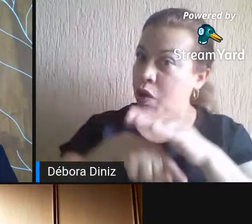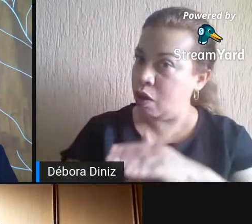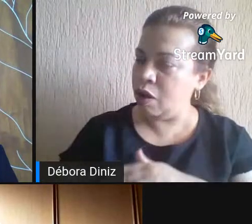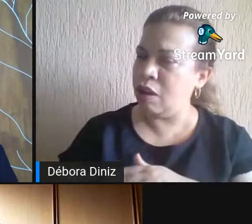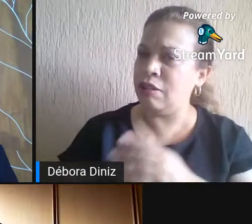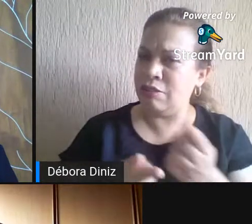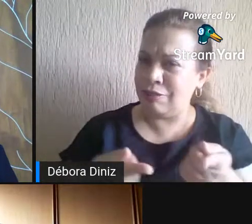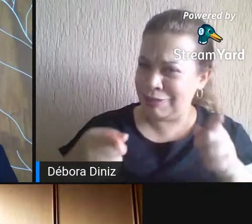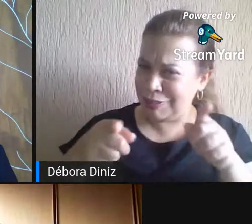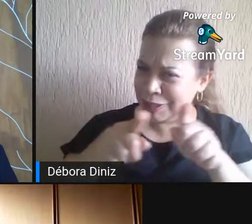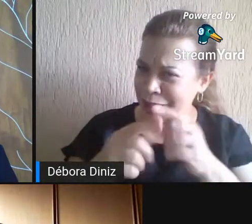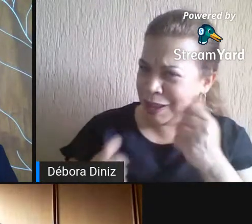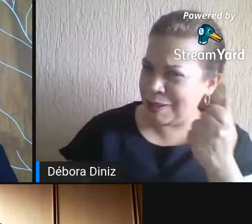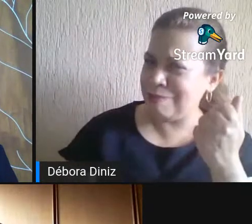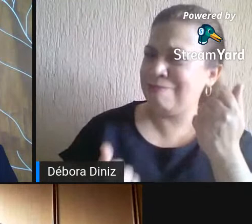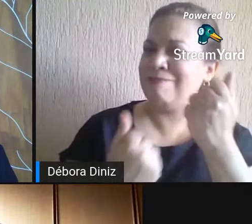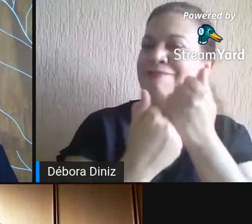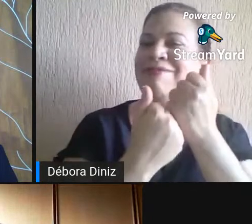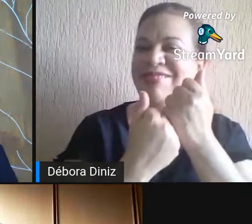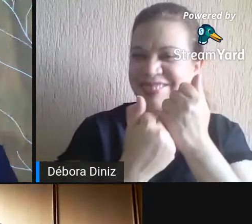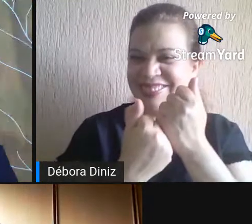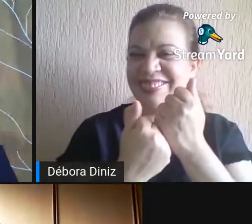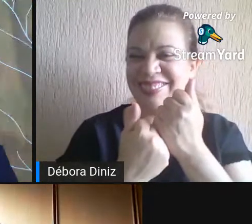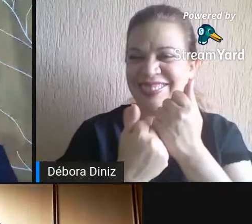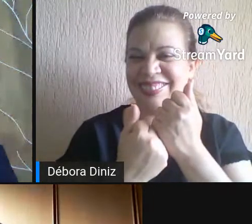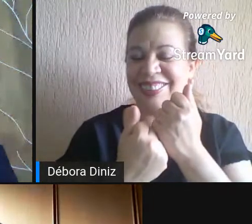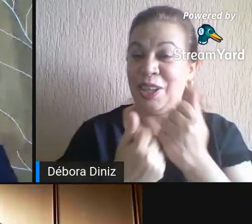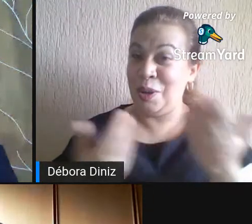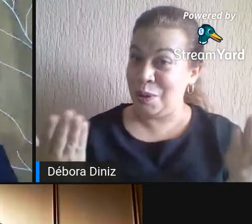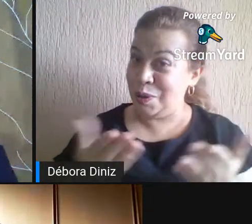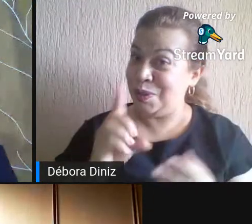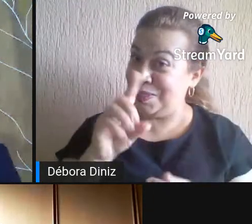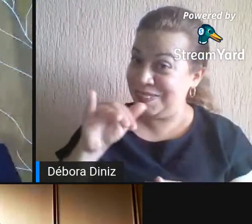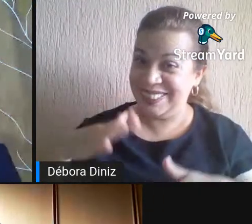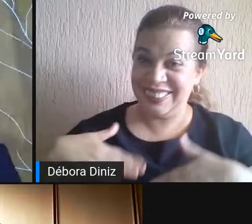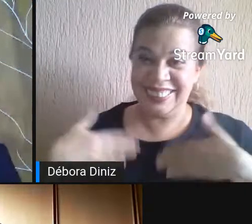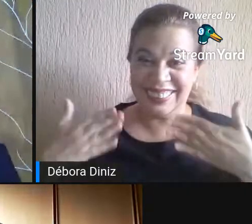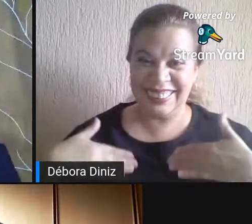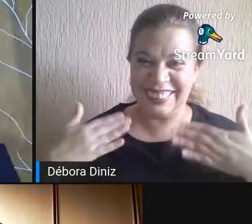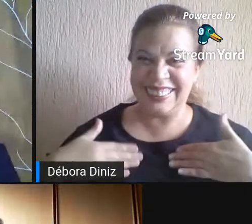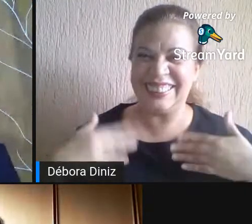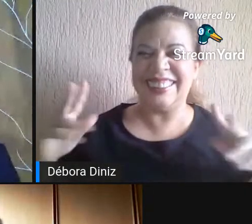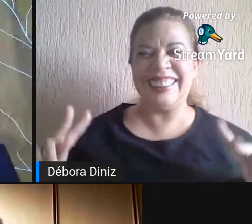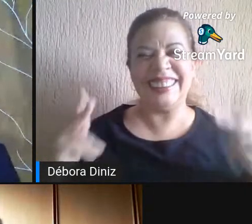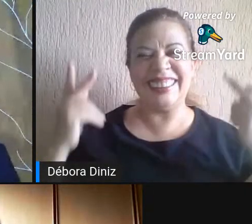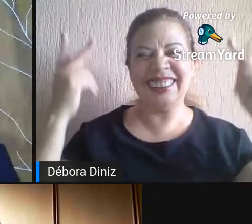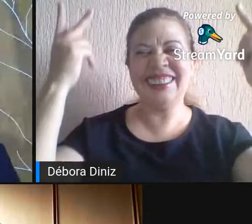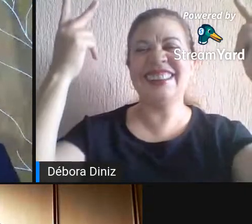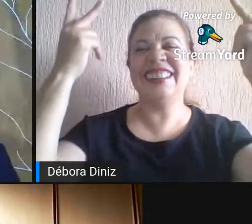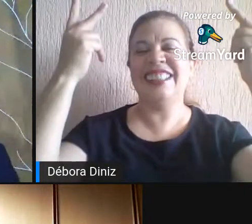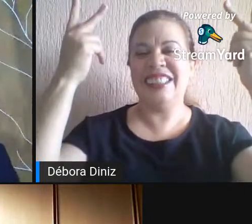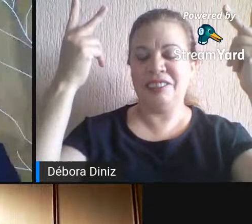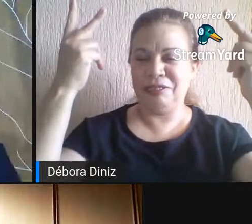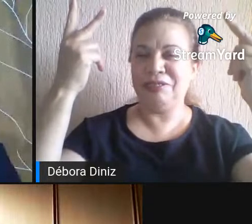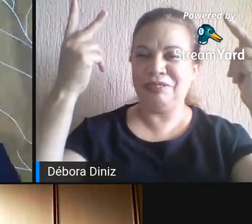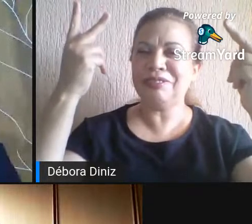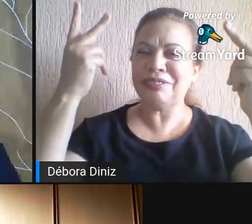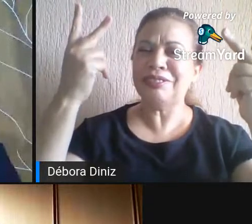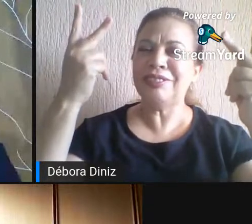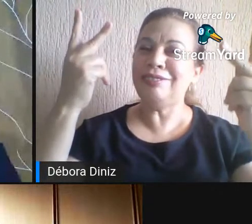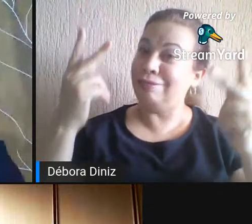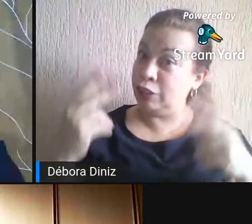apoiador, entusiasta. Enfim, dia de alegria, dia de conquistas, e que a gente possa